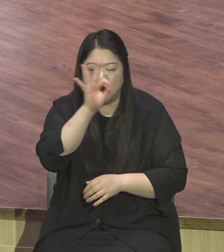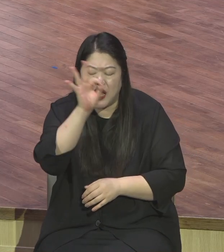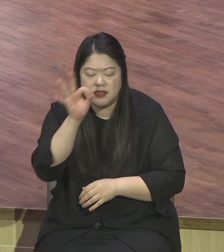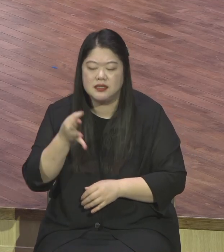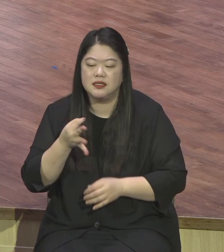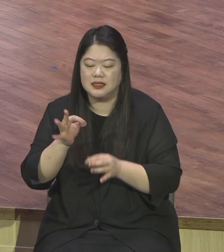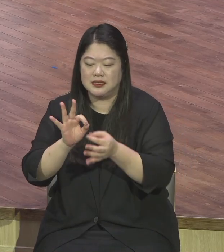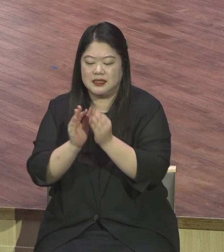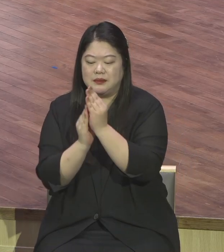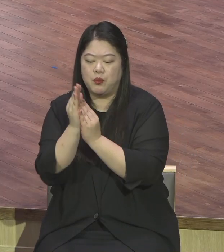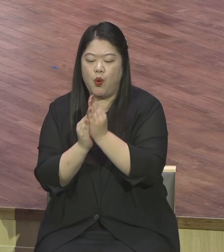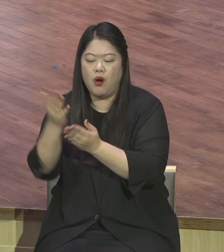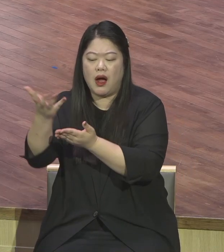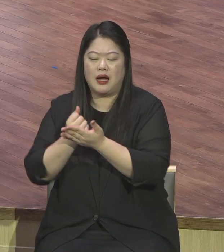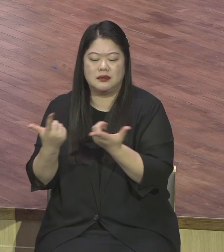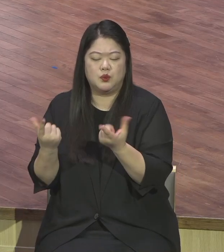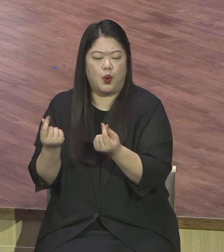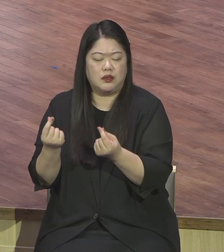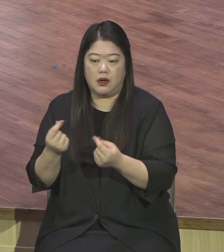택정하다,